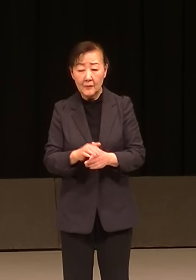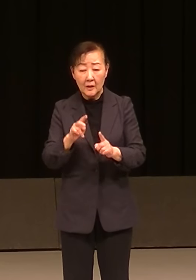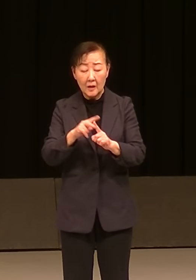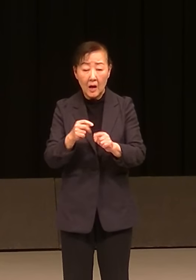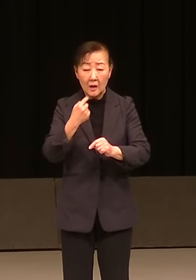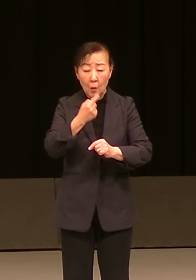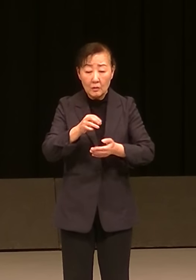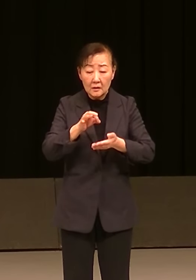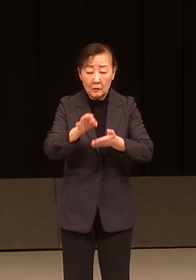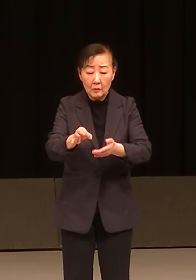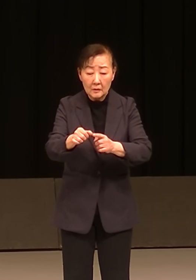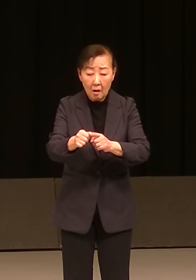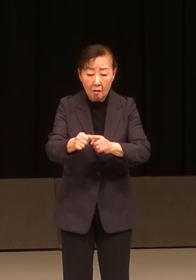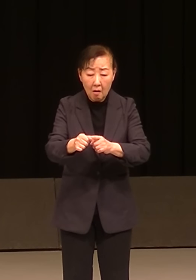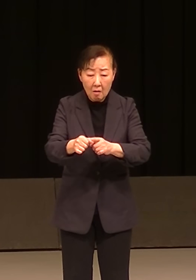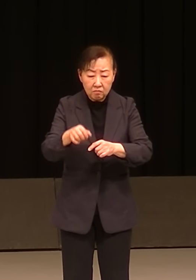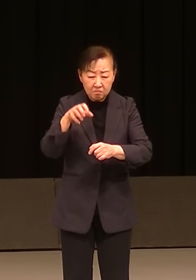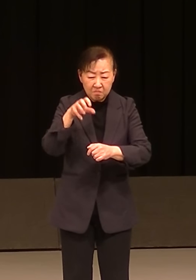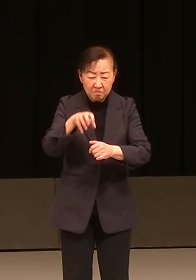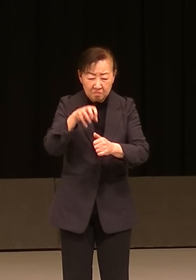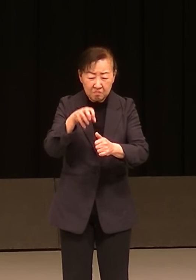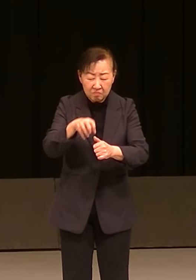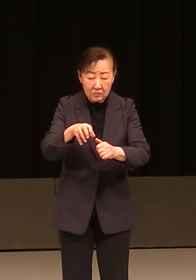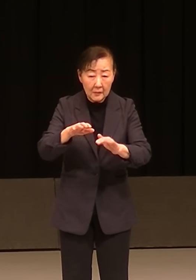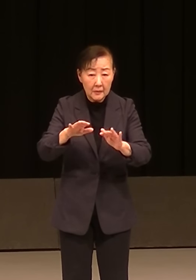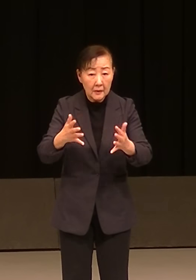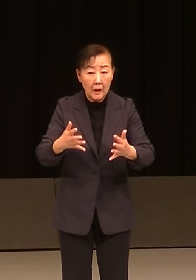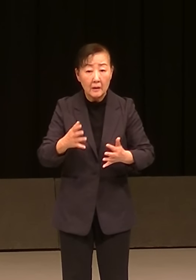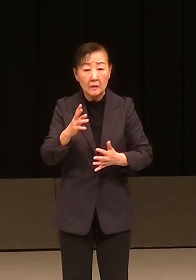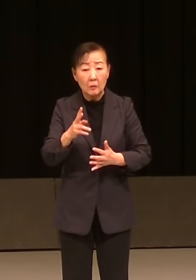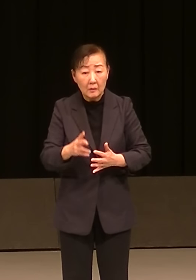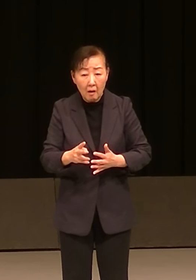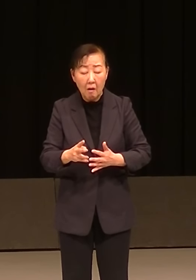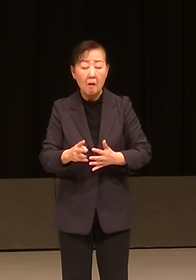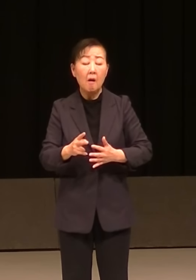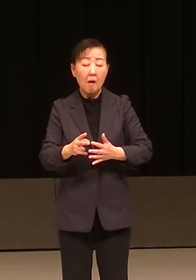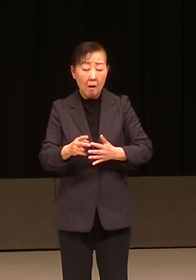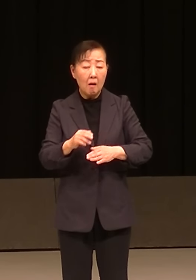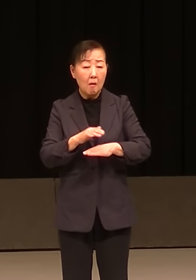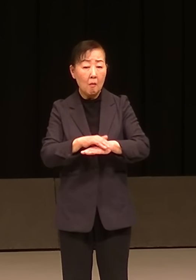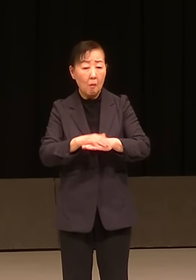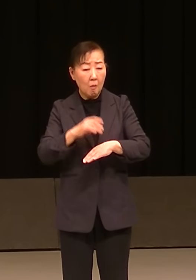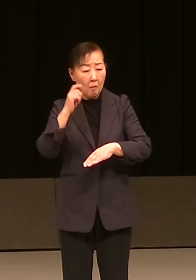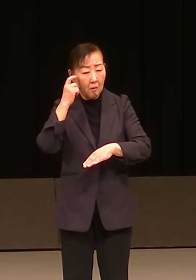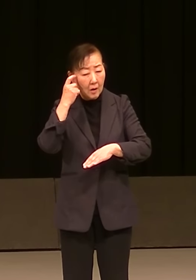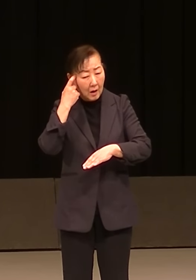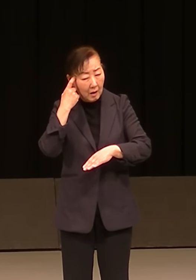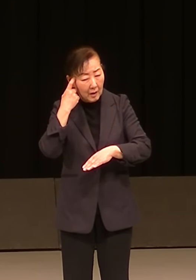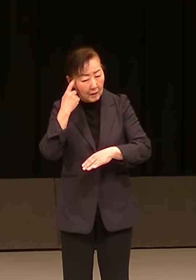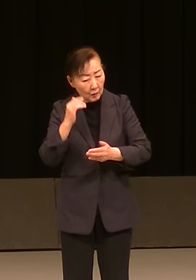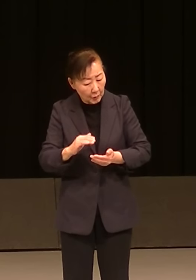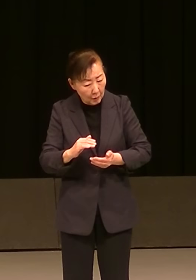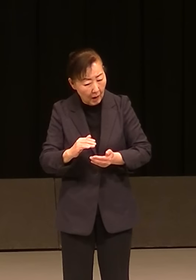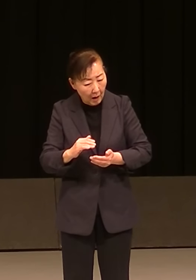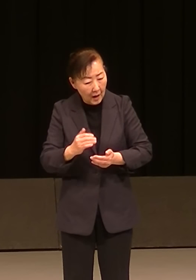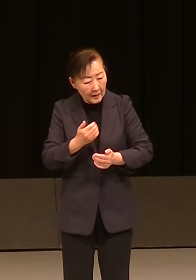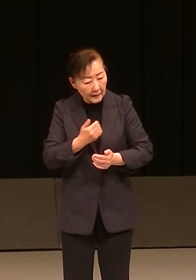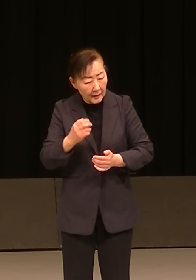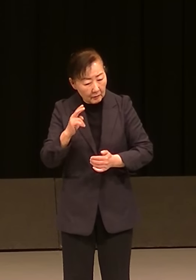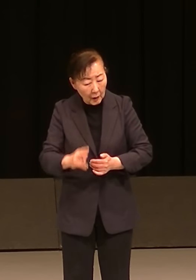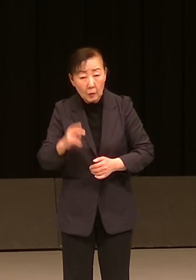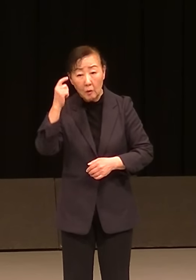家を痛めつけるようなことはやらないやり方っていうのを考えることはできないことではないと思います。だ